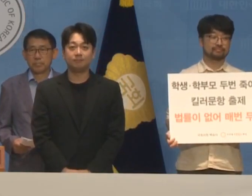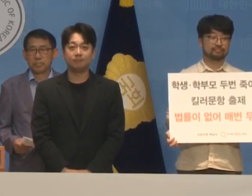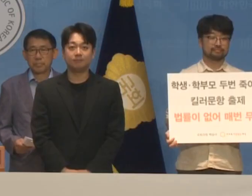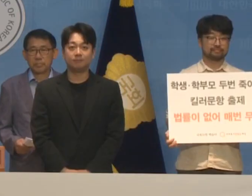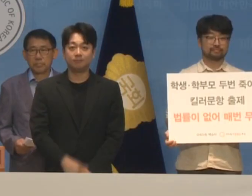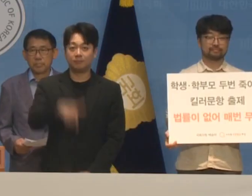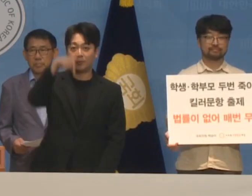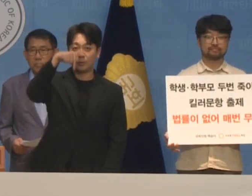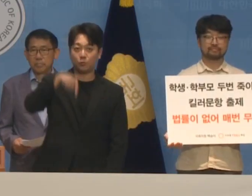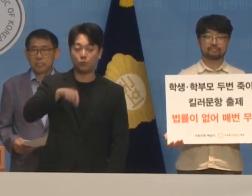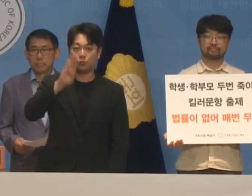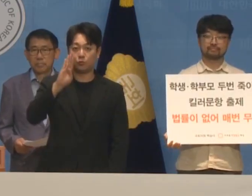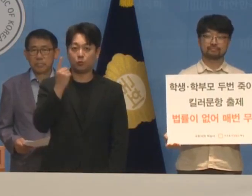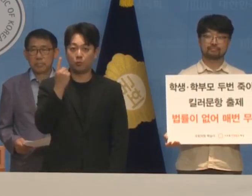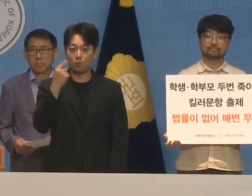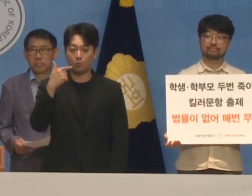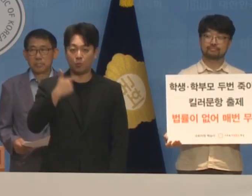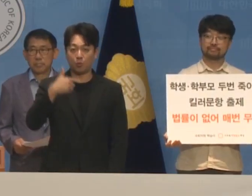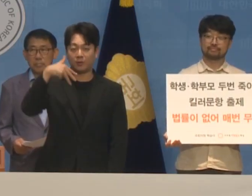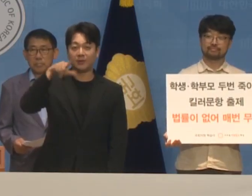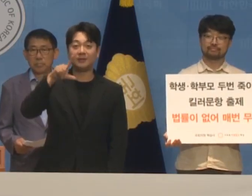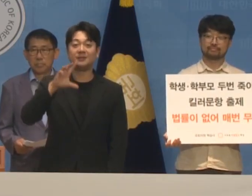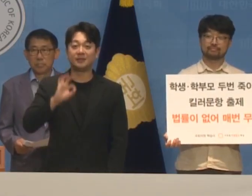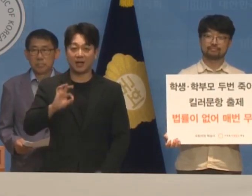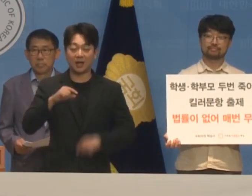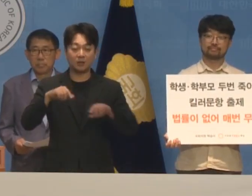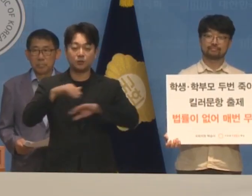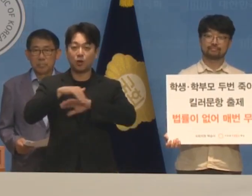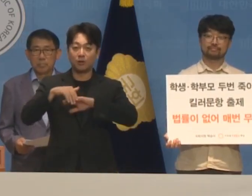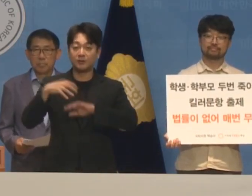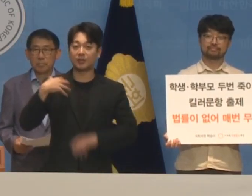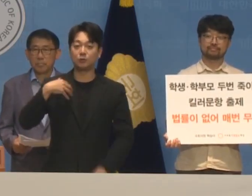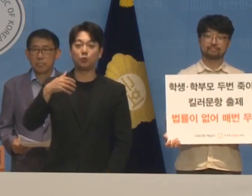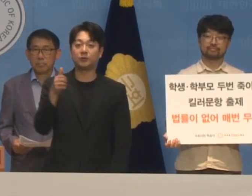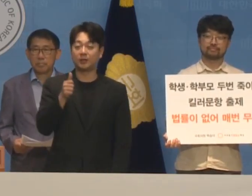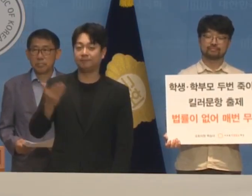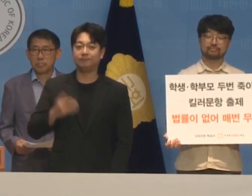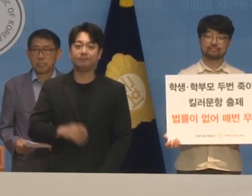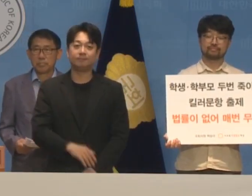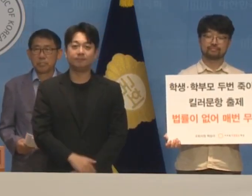구본창 사교육 걱정 없는 세상 정책대안연구소장님 참석하셨습니다.